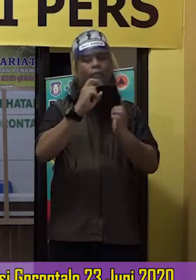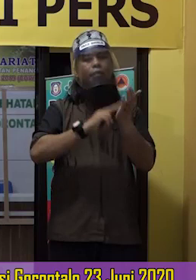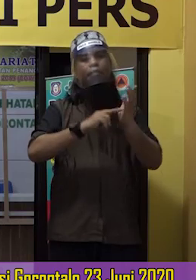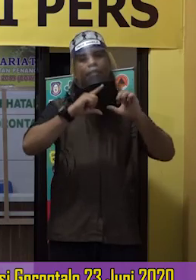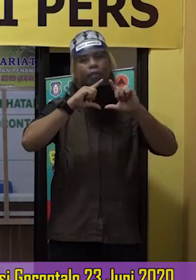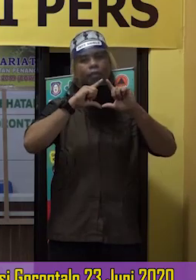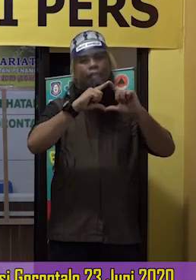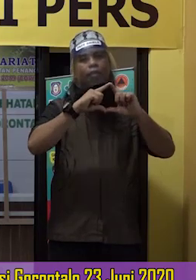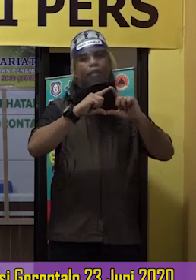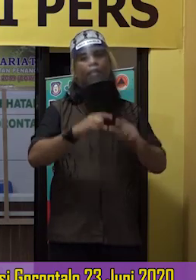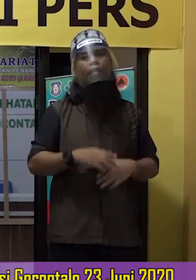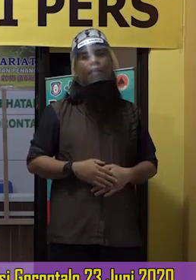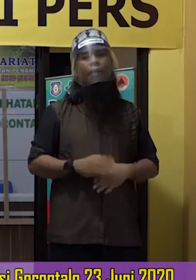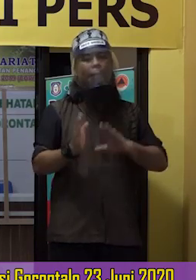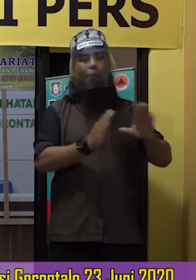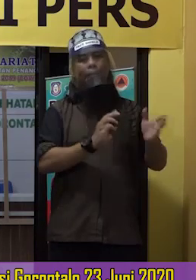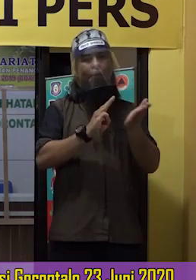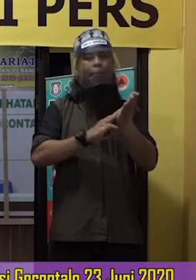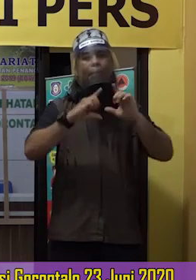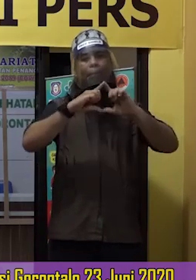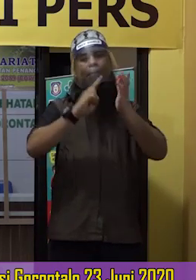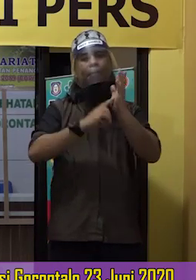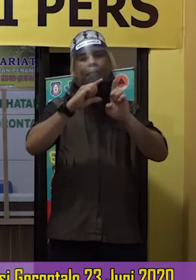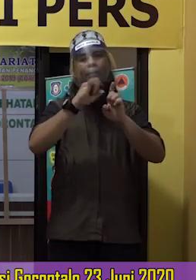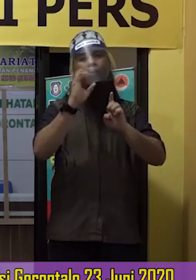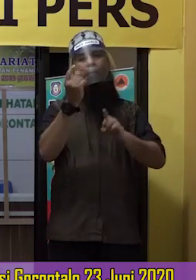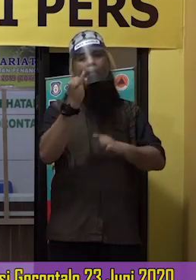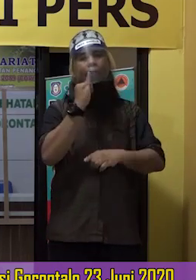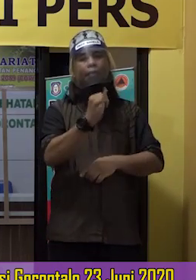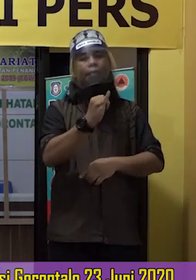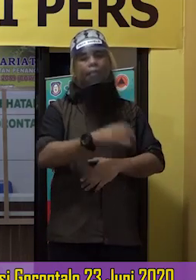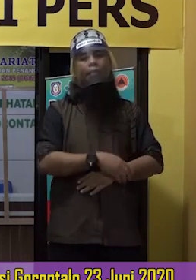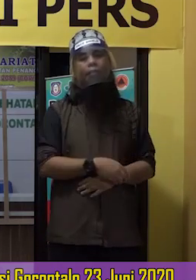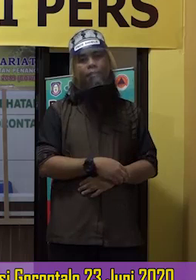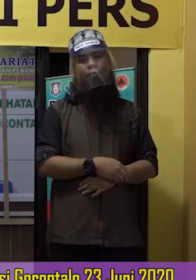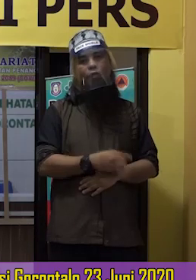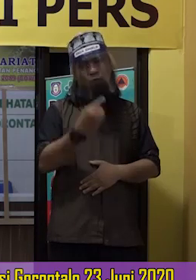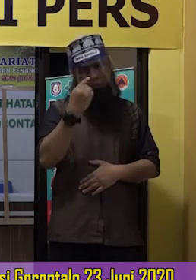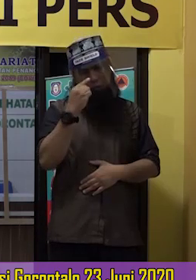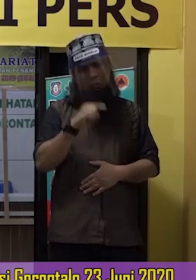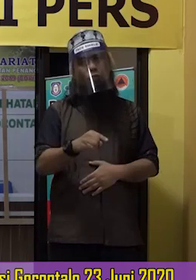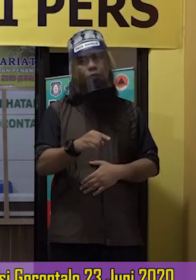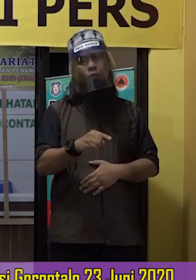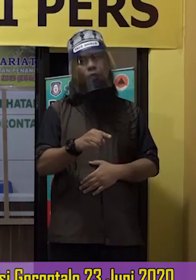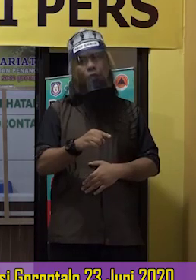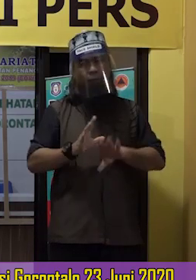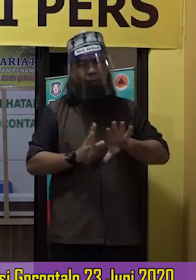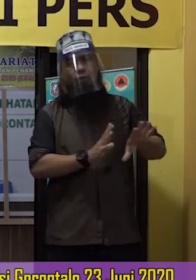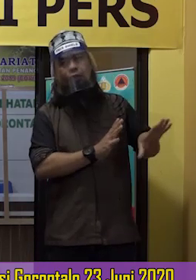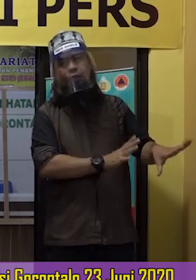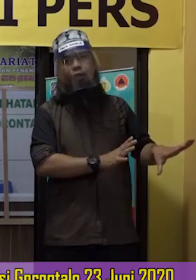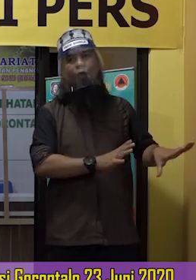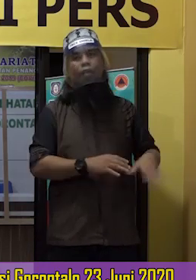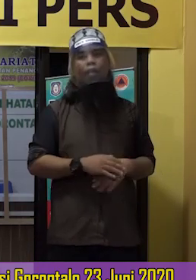melakukan pemberdayaan masyarakat dalam pencegahan dan pengendalian COVID-19 di